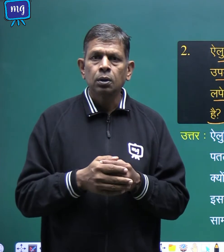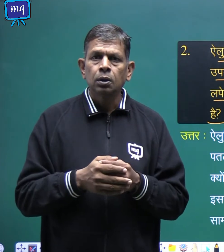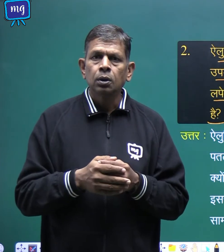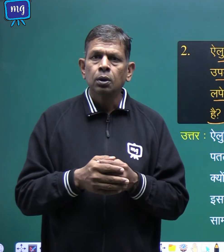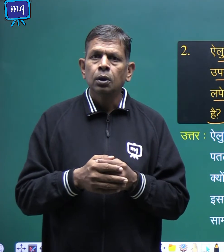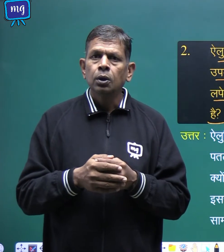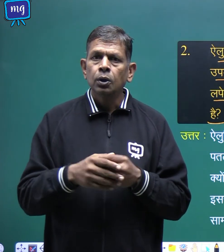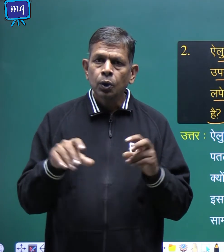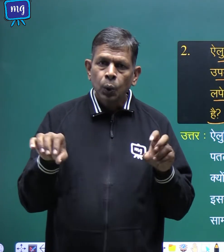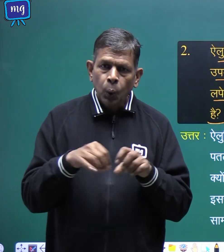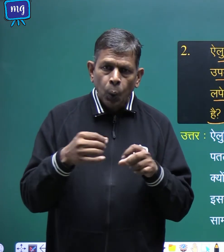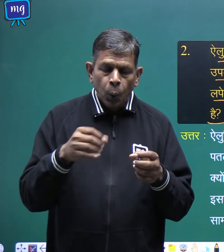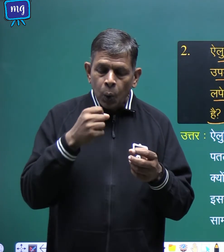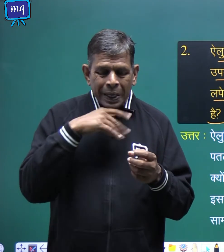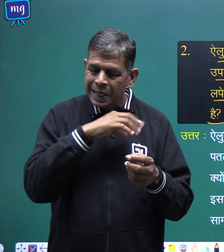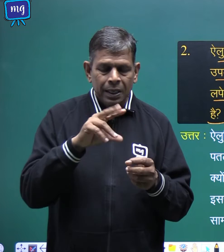संक्षारक रोधी होती है,